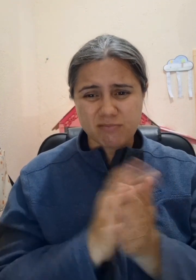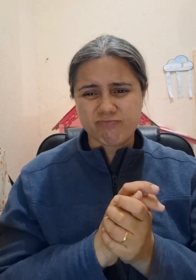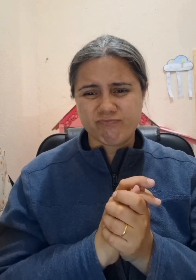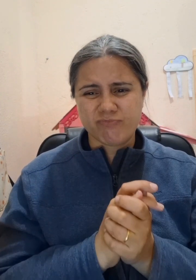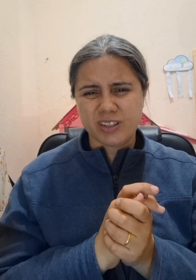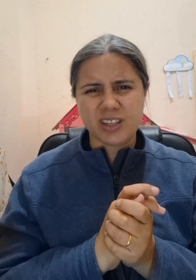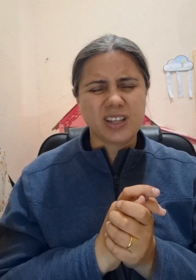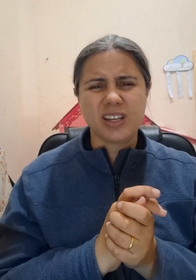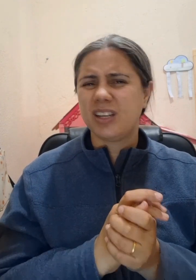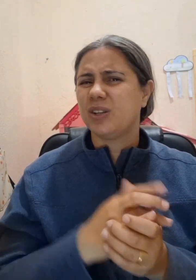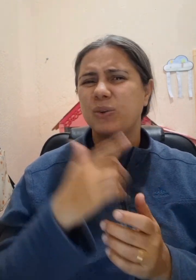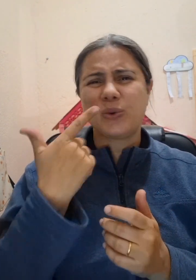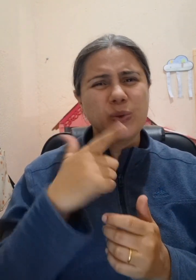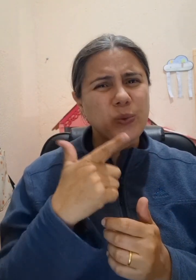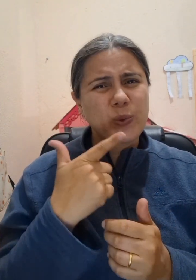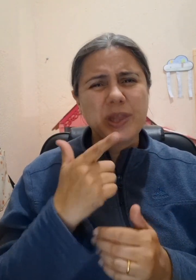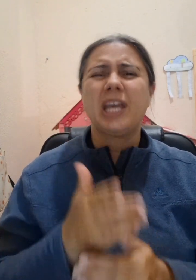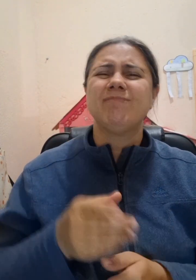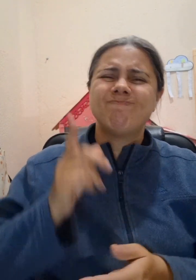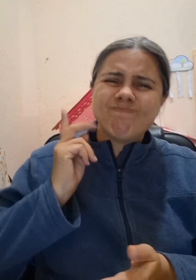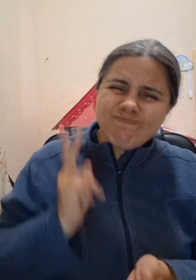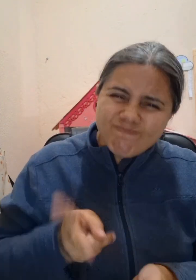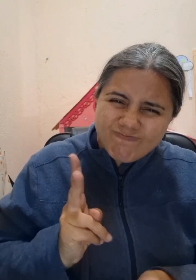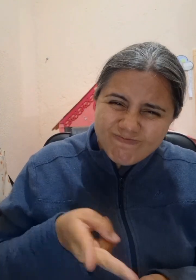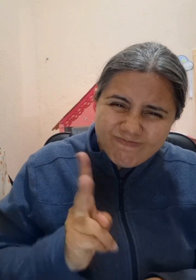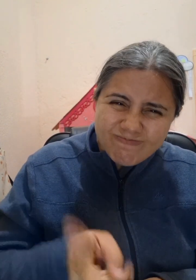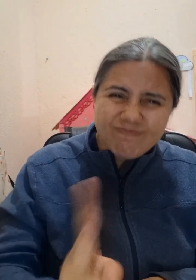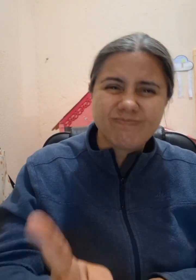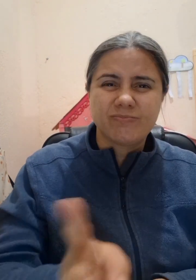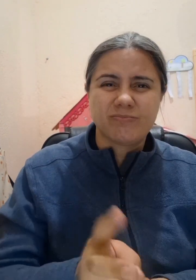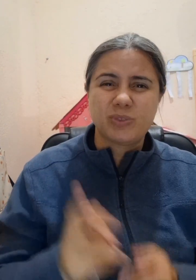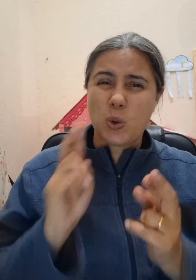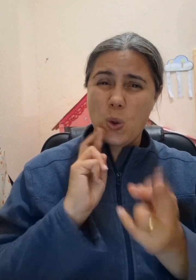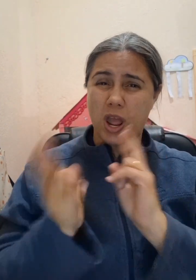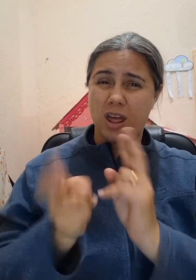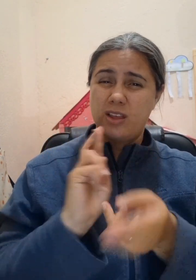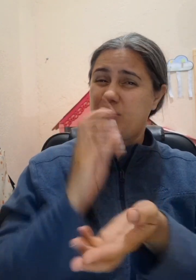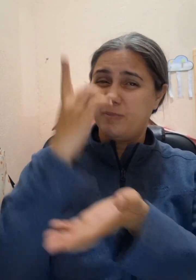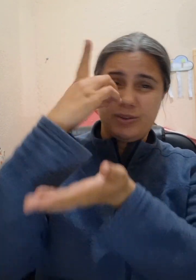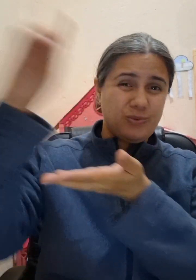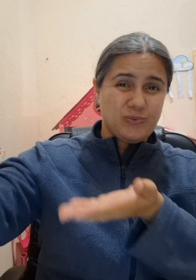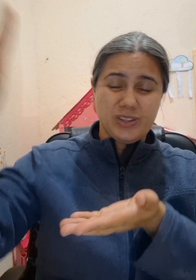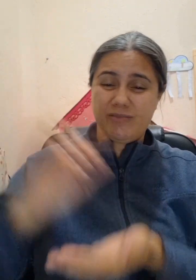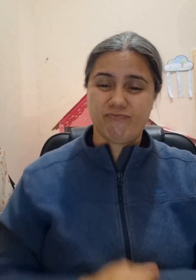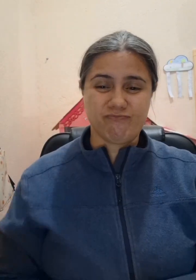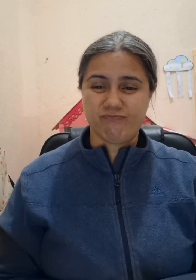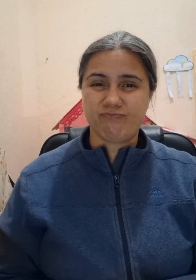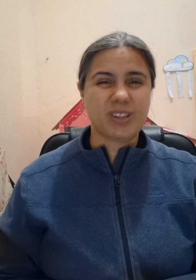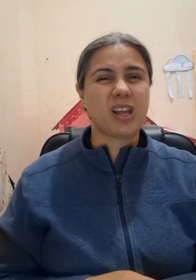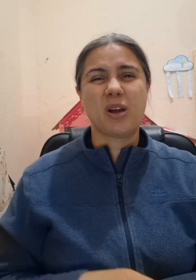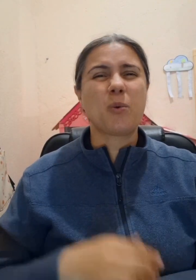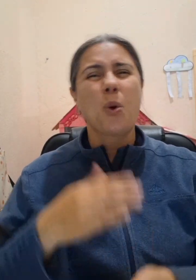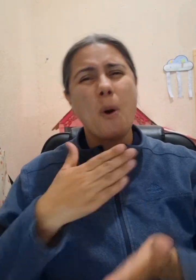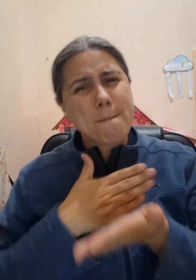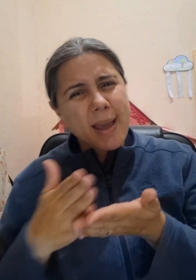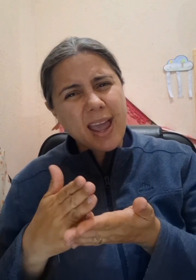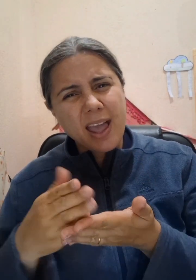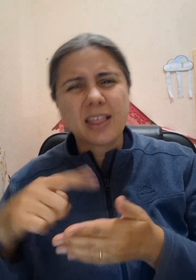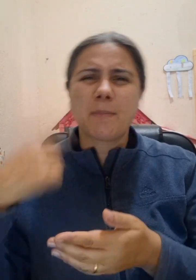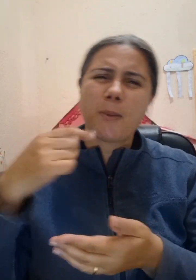E isso tem levado muitos crentes à inconstância no relacionamento com Deus.